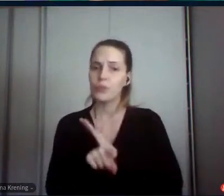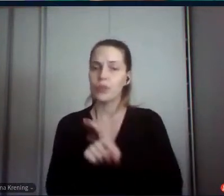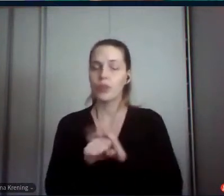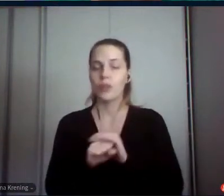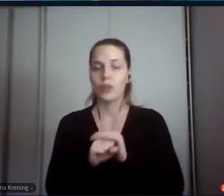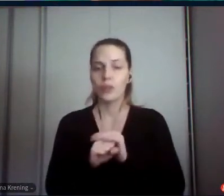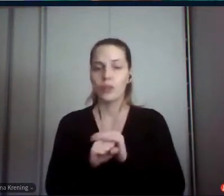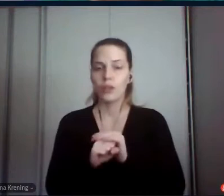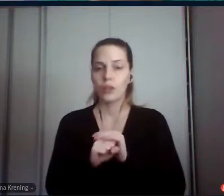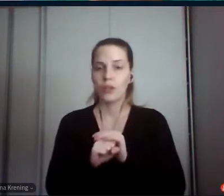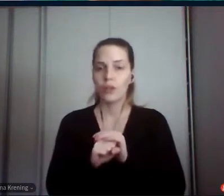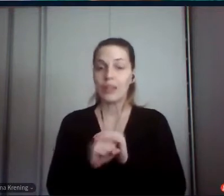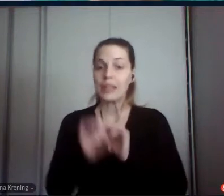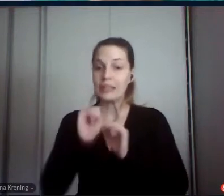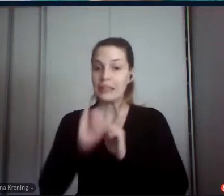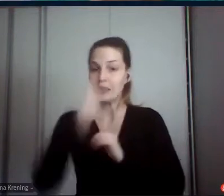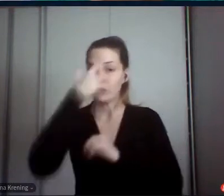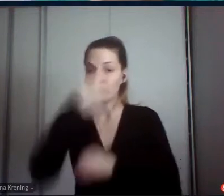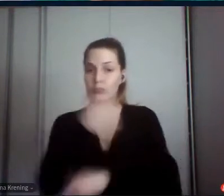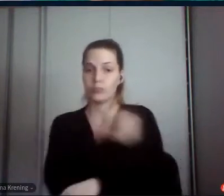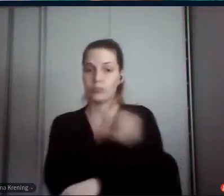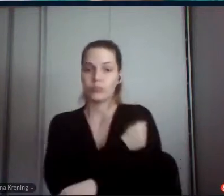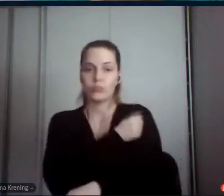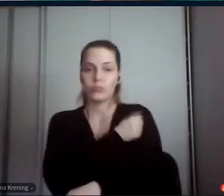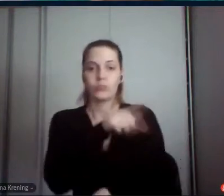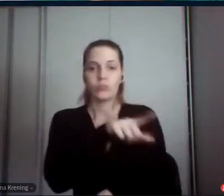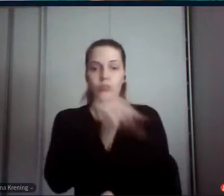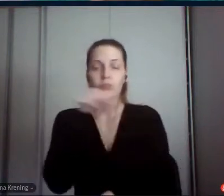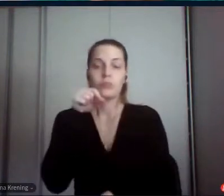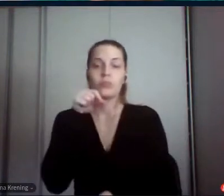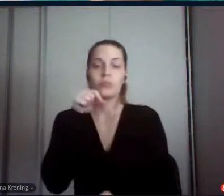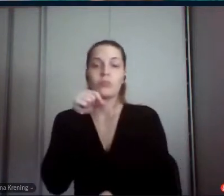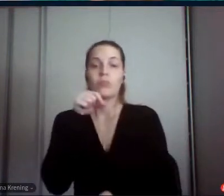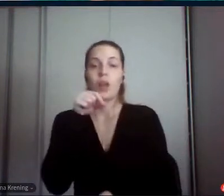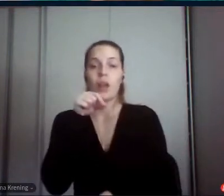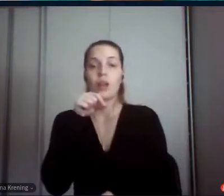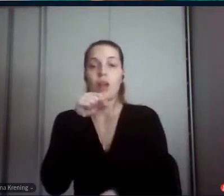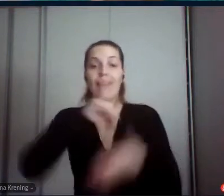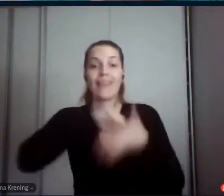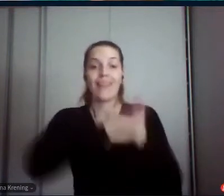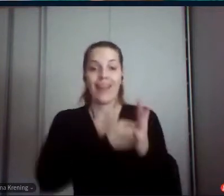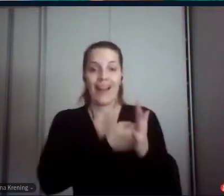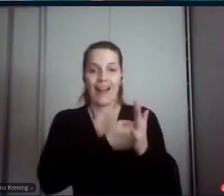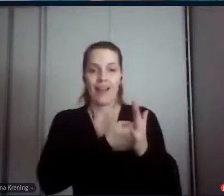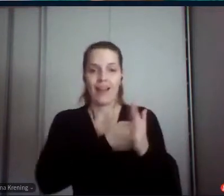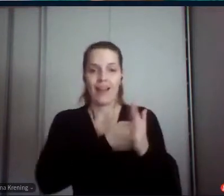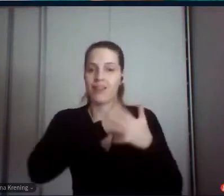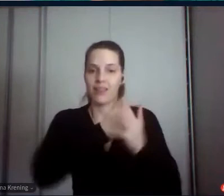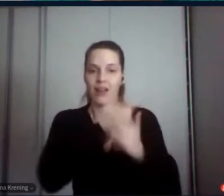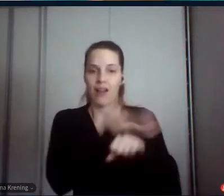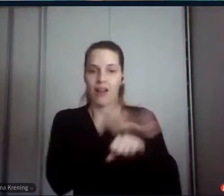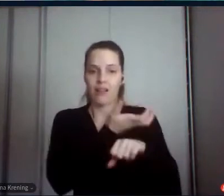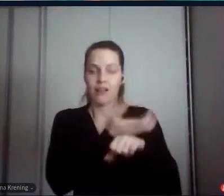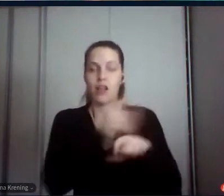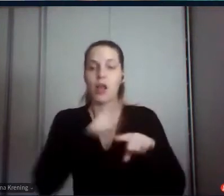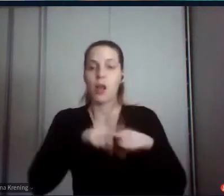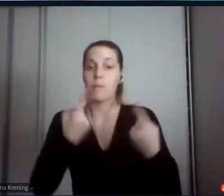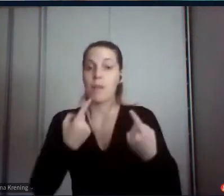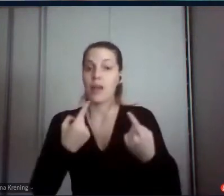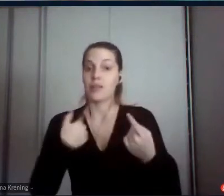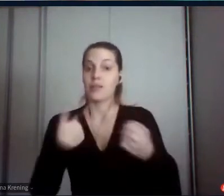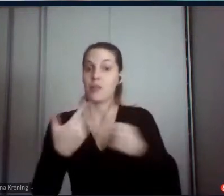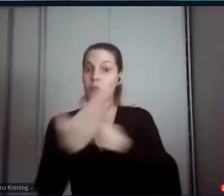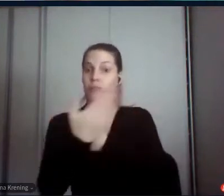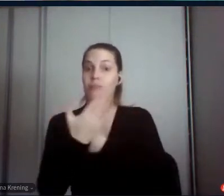por trancamento e por um acaso tiverem assistência estudantil, como é que vai ficar a questão deles relativa? Então, essa